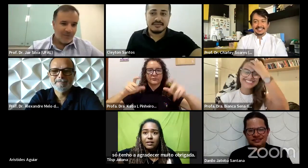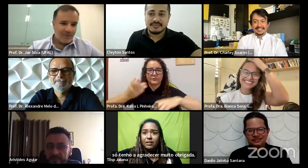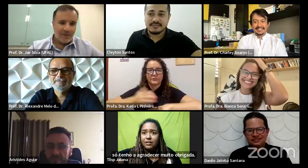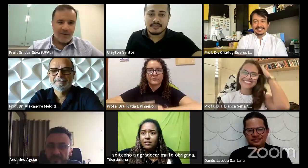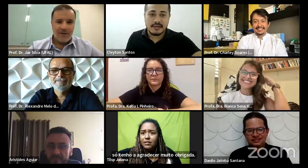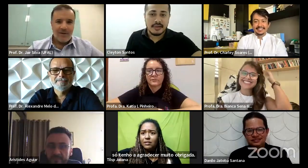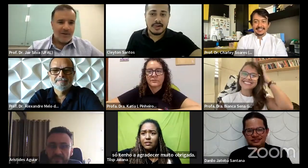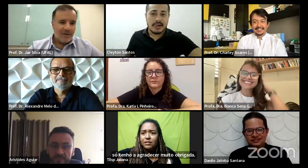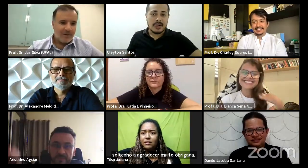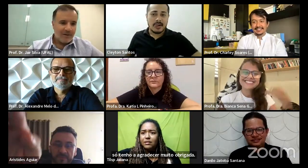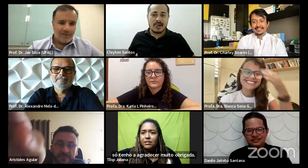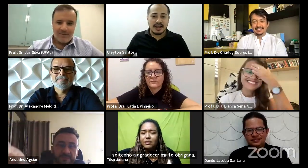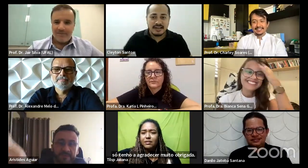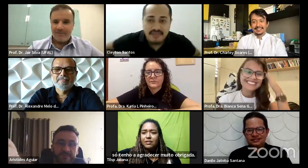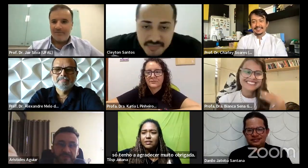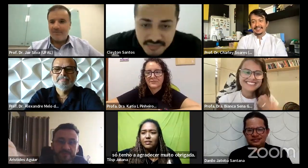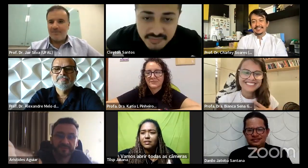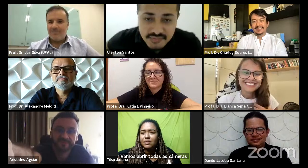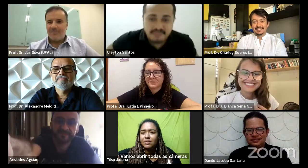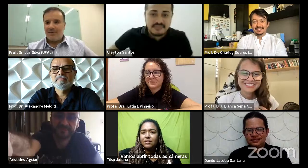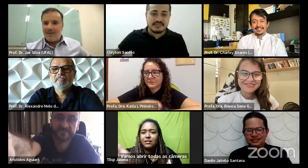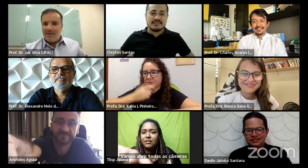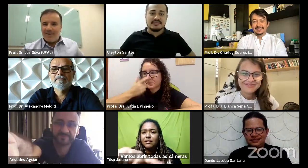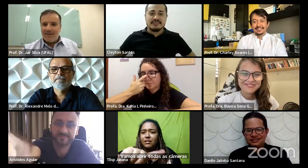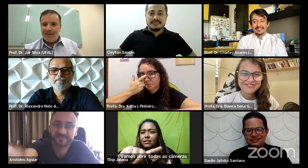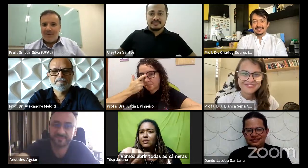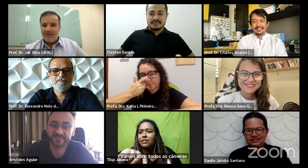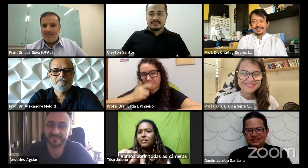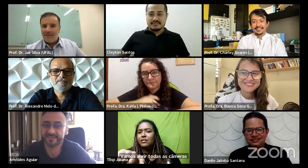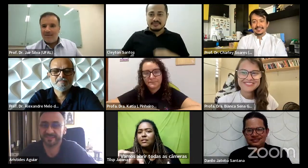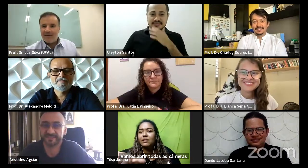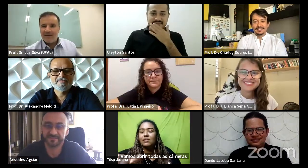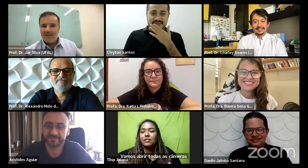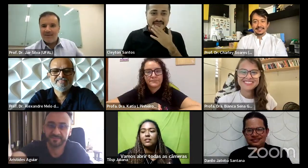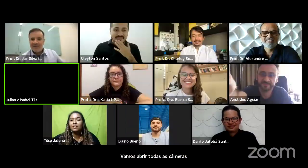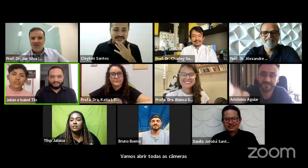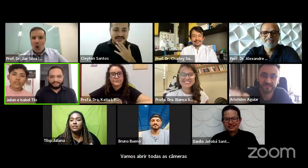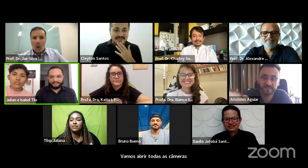Vamos abrir todas as câmeras para a gente tirar uma foto.